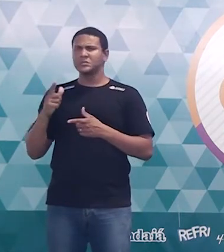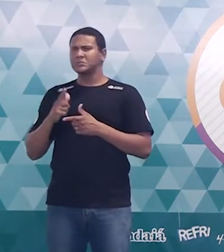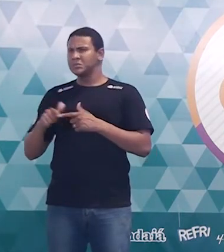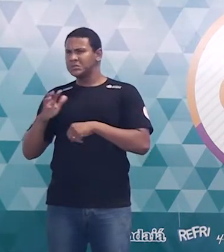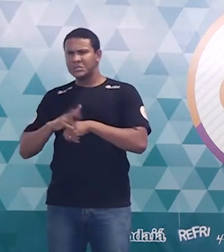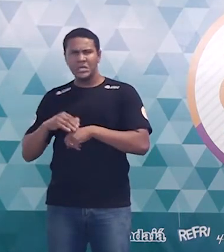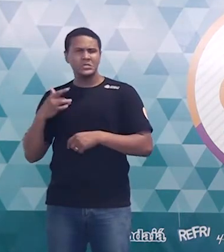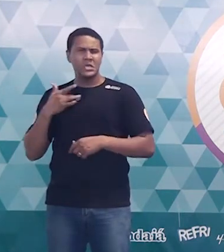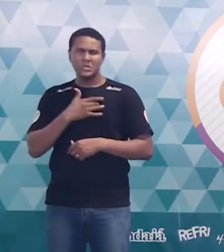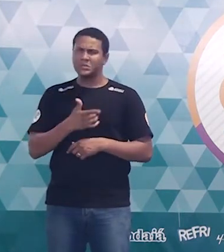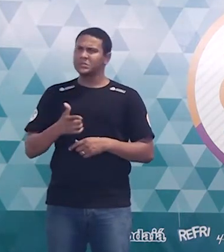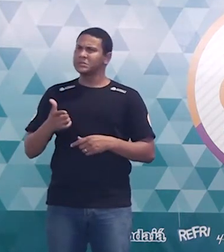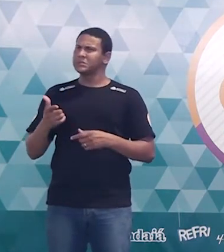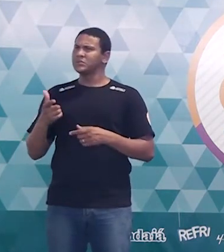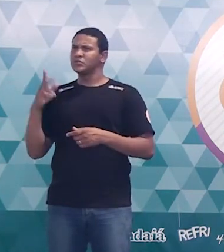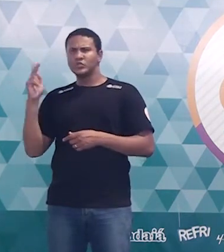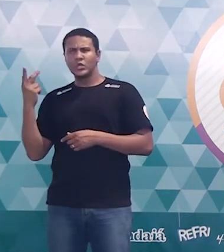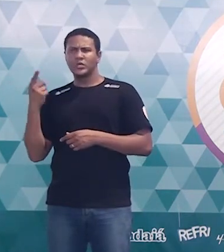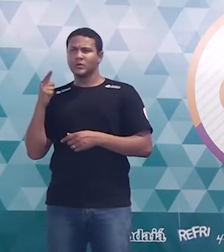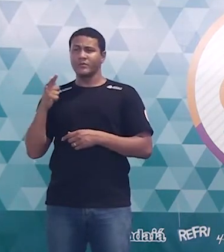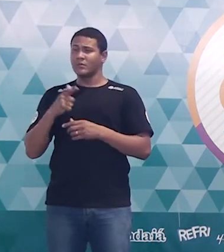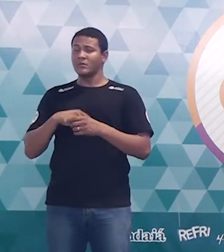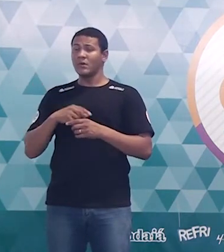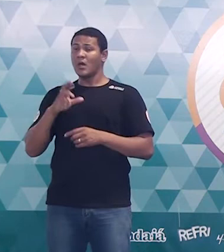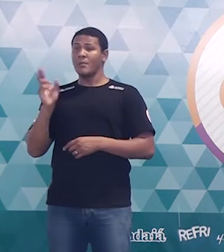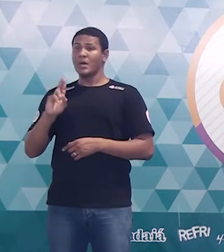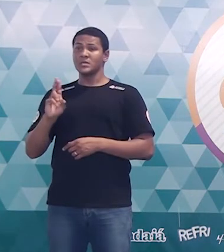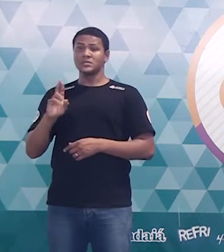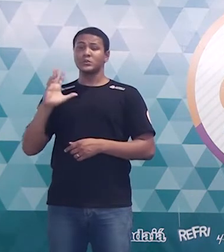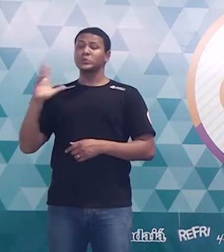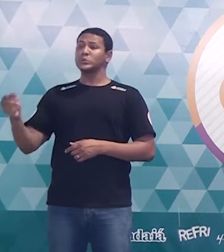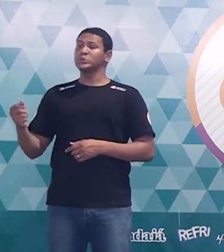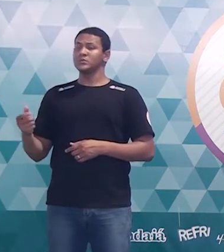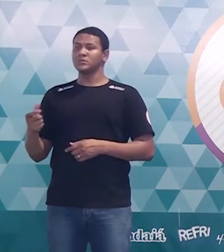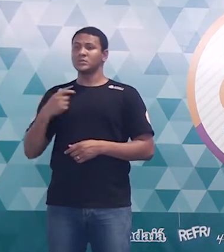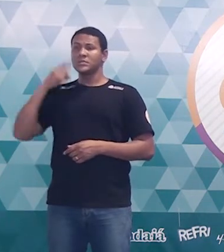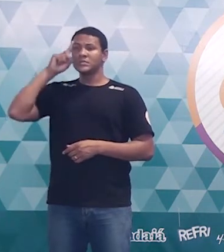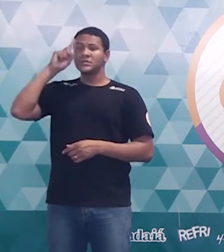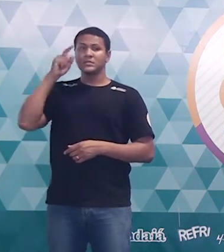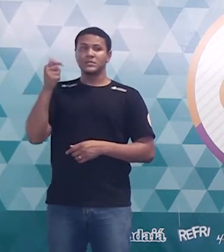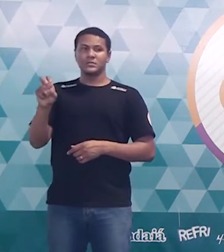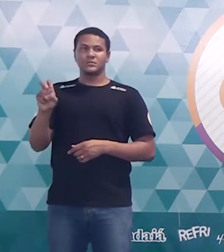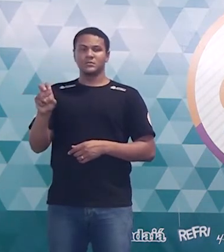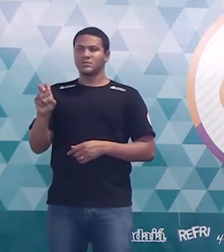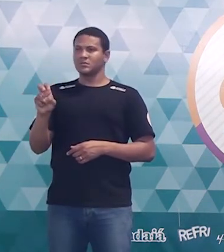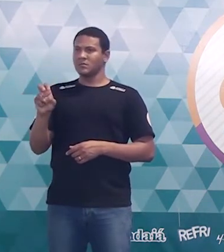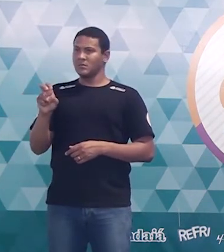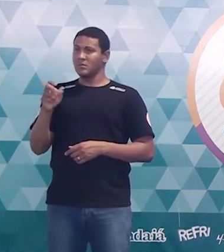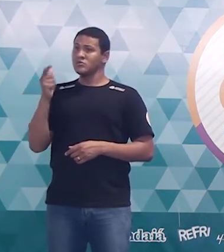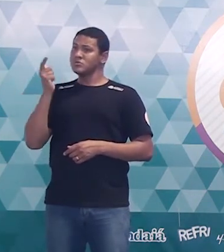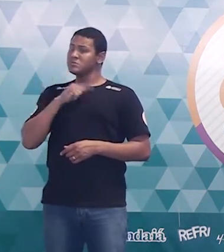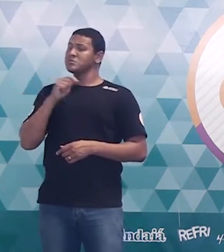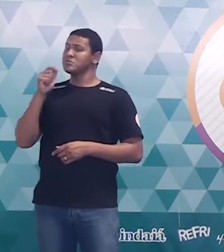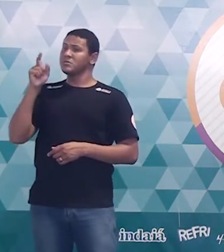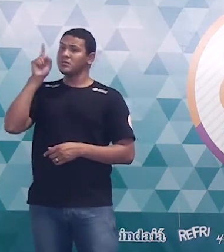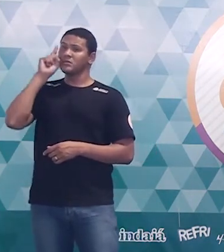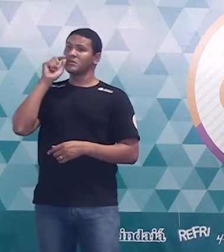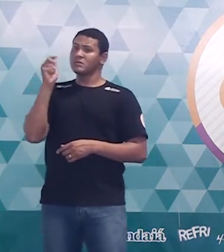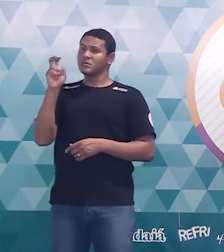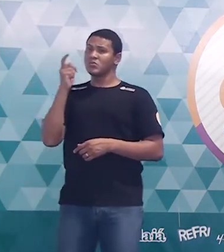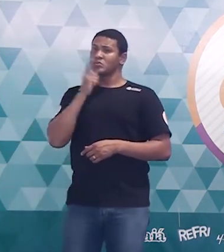geografia. Porque eu fiquei de recuperação em tudo. Em 15 dias eu consegui evoluir de 1,0